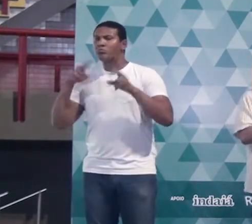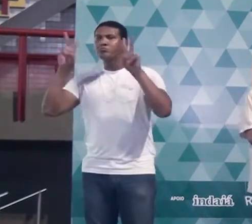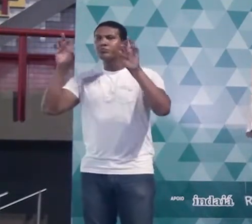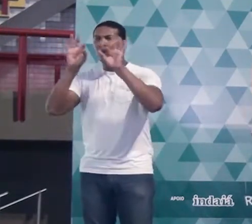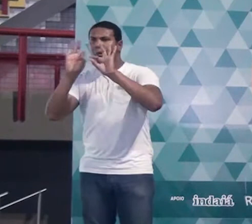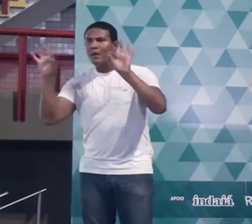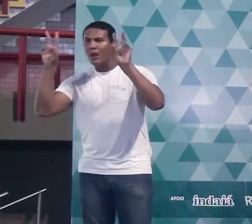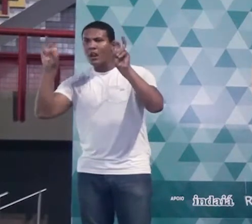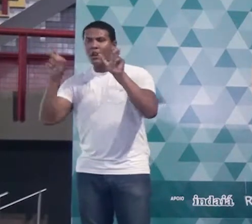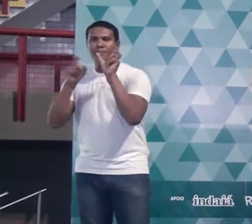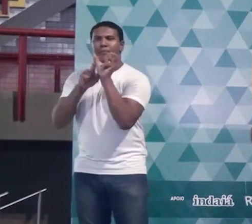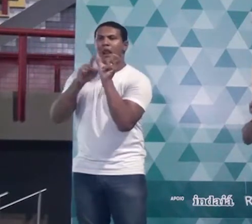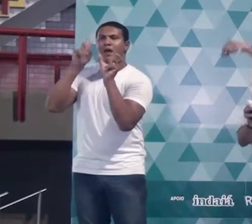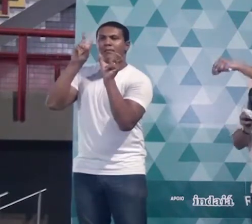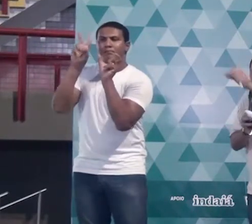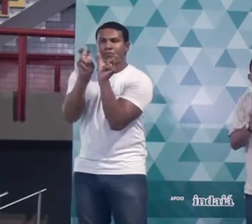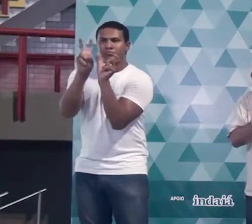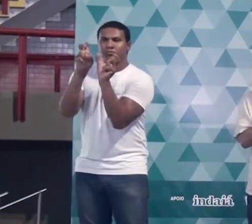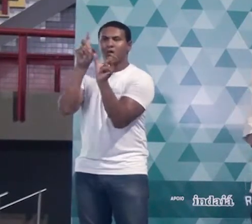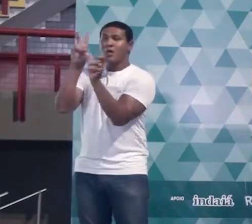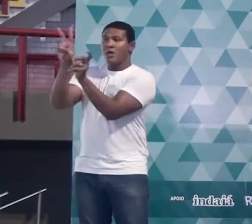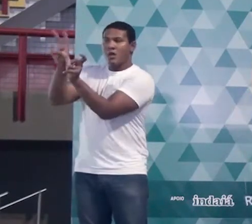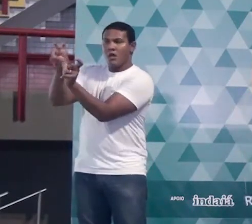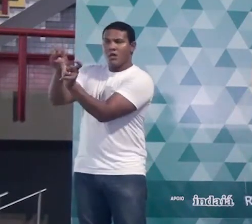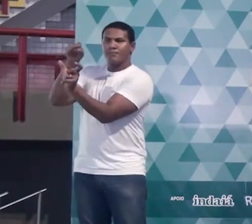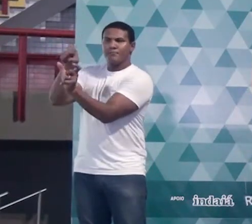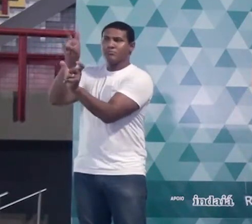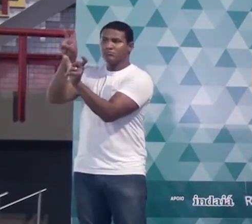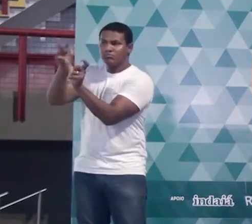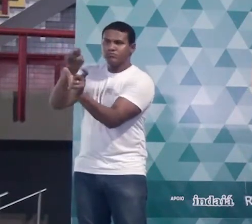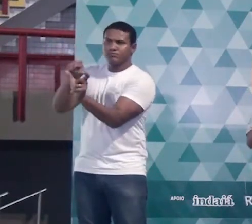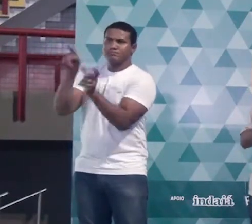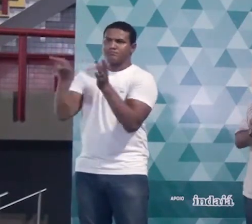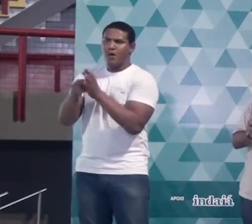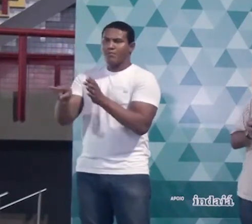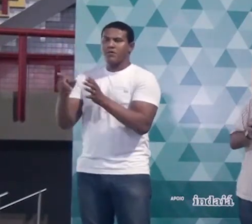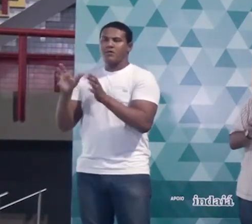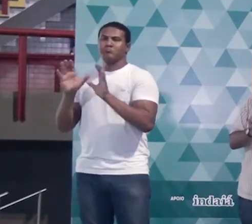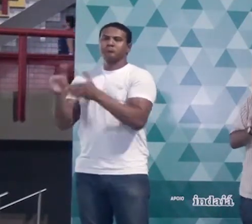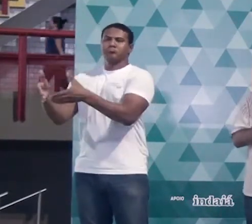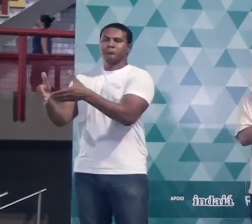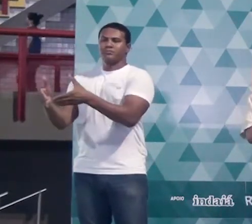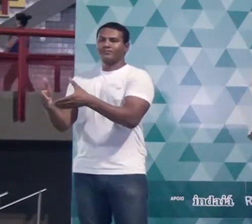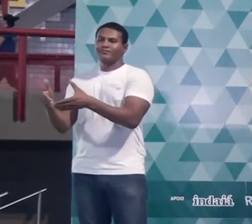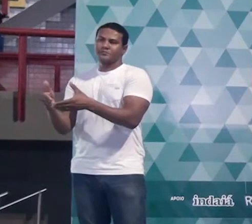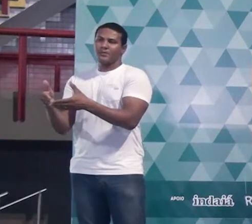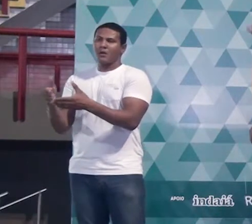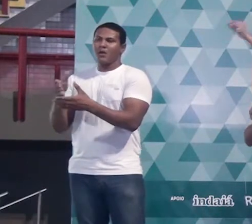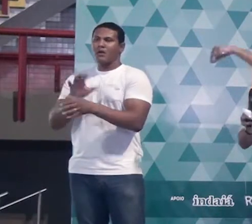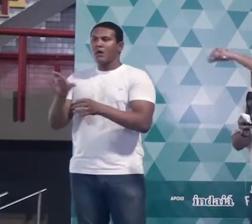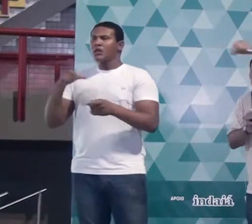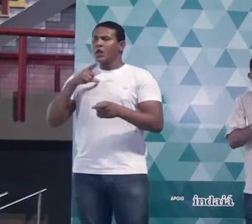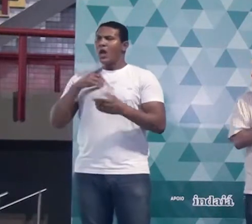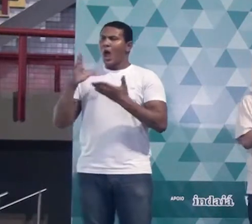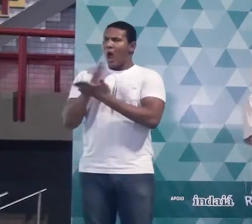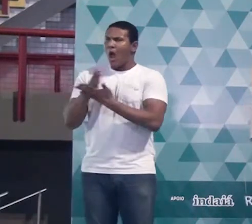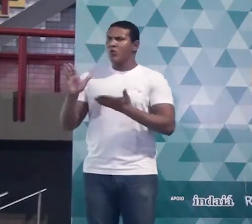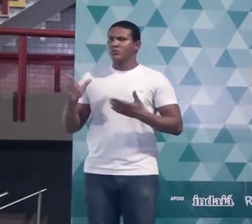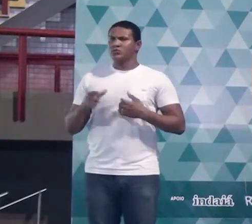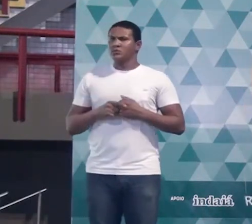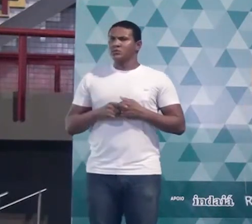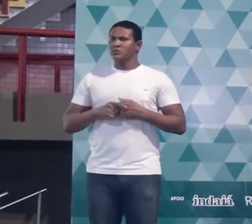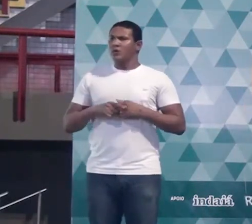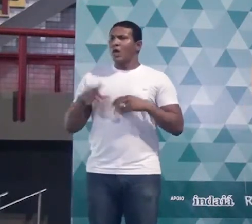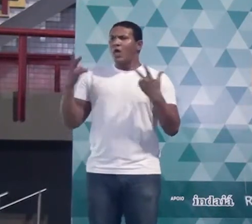jargões que são palavras ou expressões típicas de uma determinada área profissional. algumas gírias que são típicas de alguns